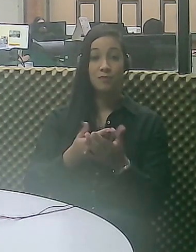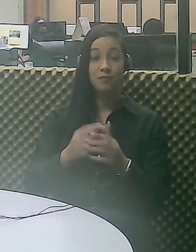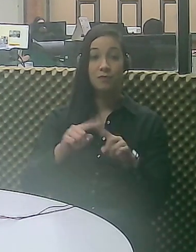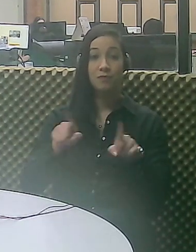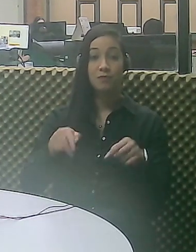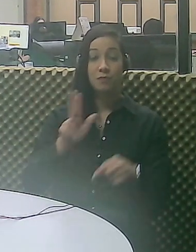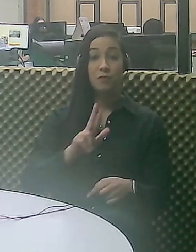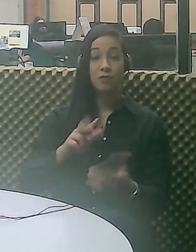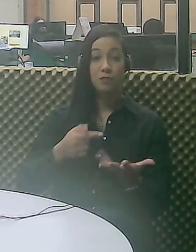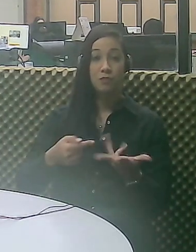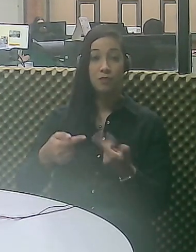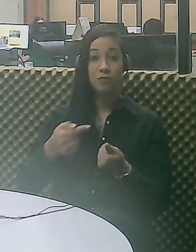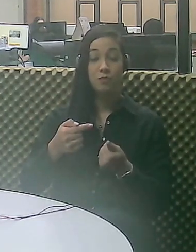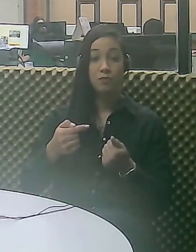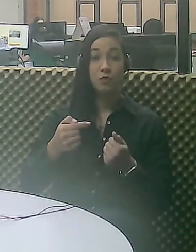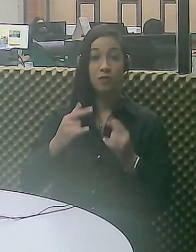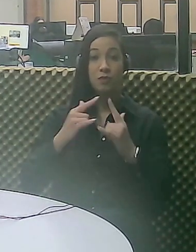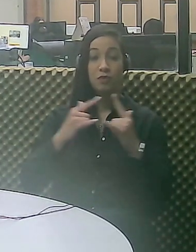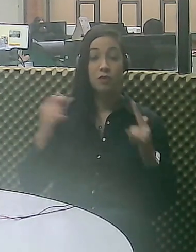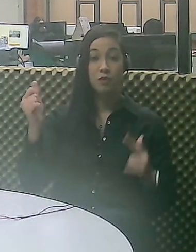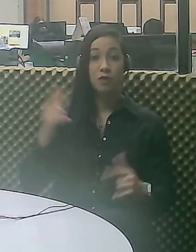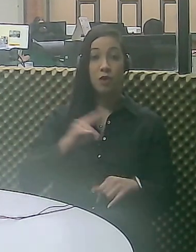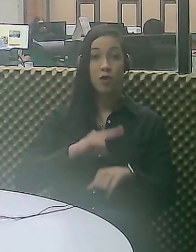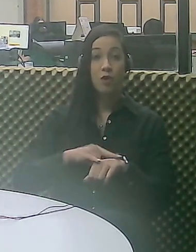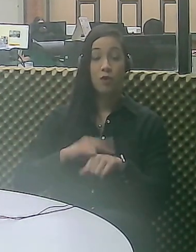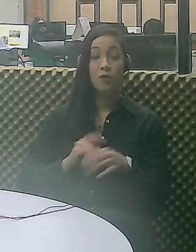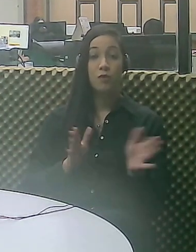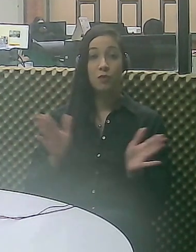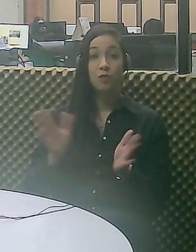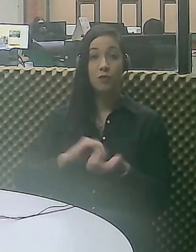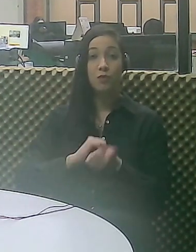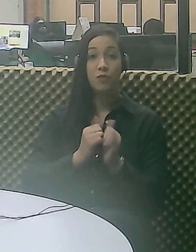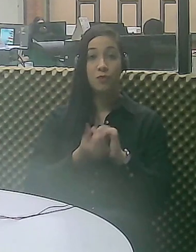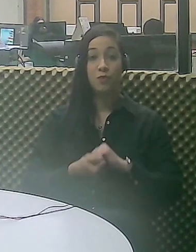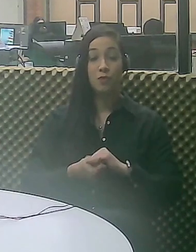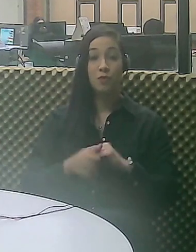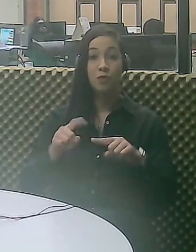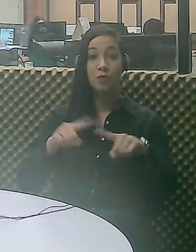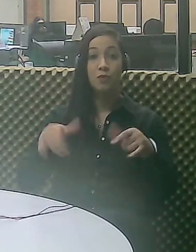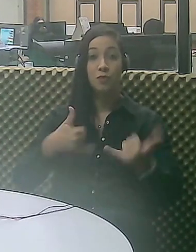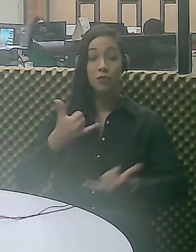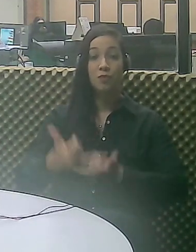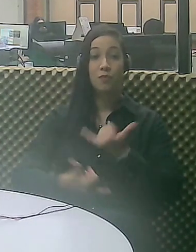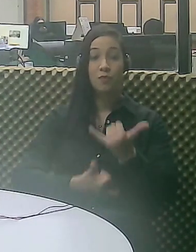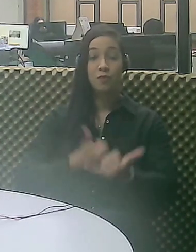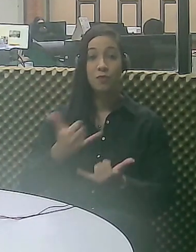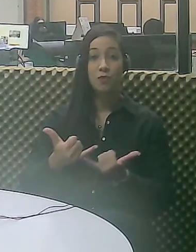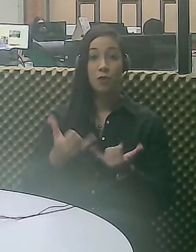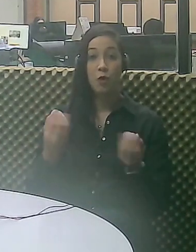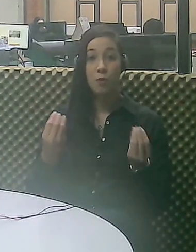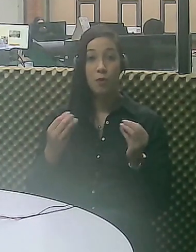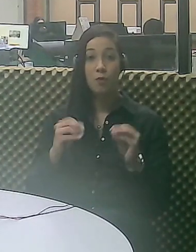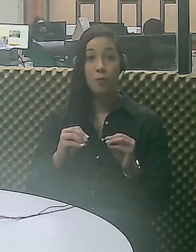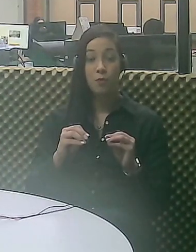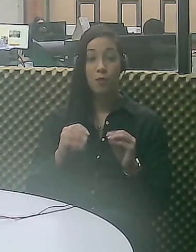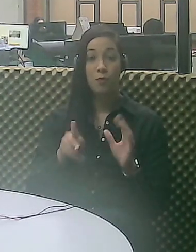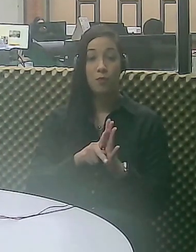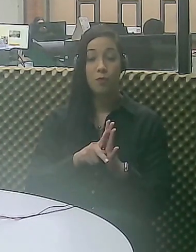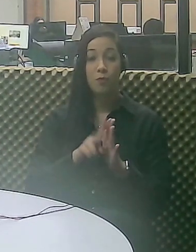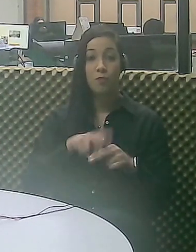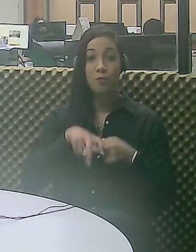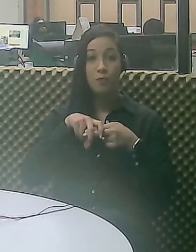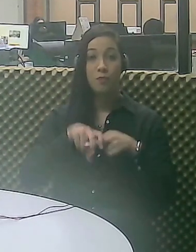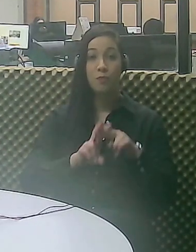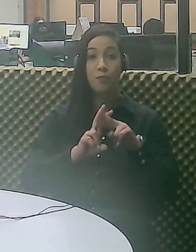multiuso, solários, sanitários acessíveis, pátio coberto e área para instalação de playground.